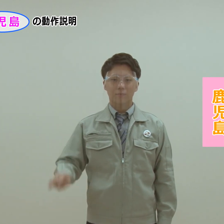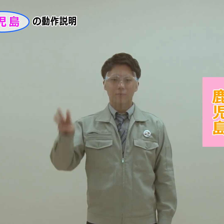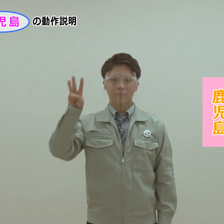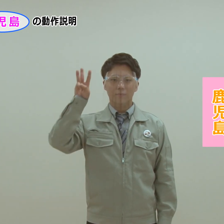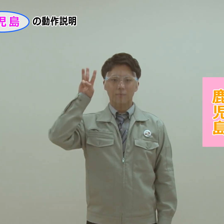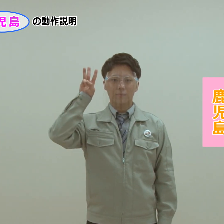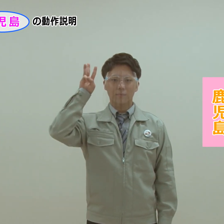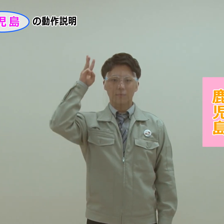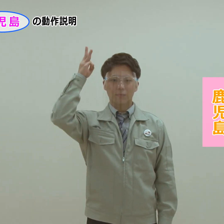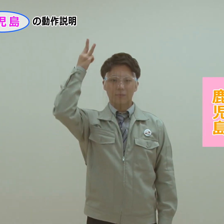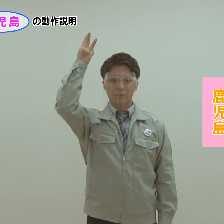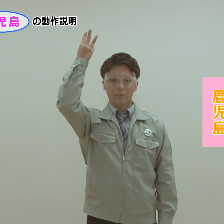鹿児島、